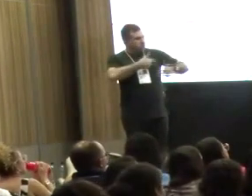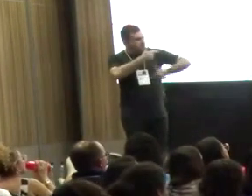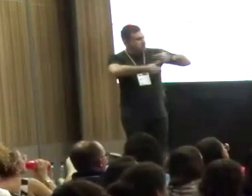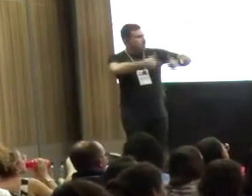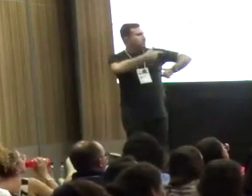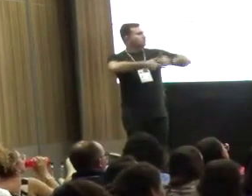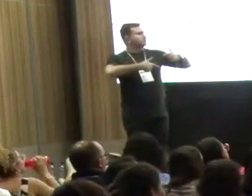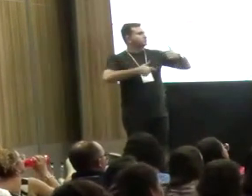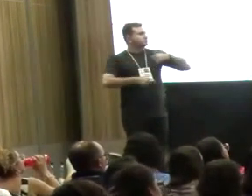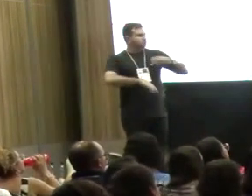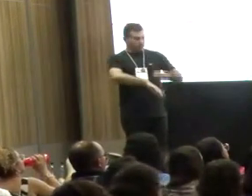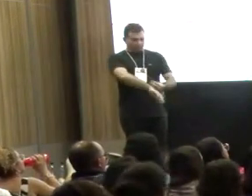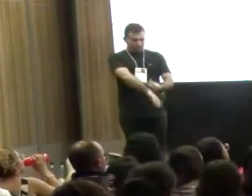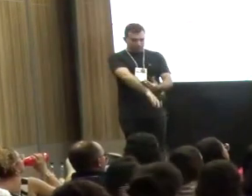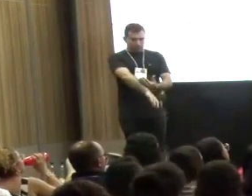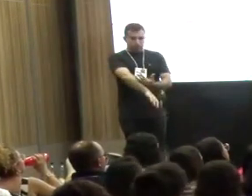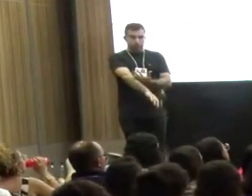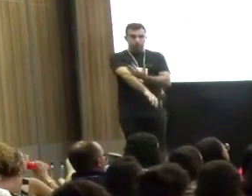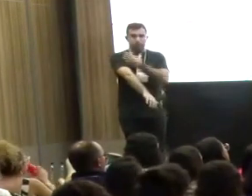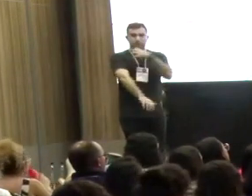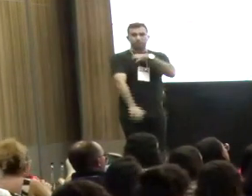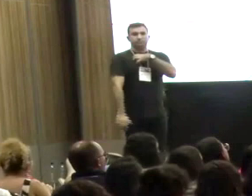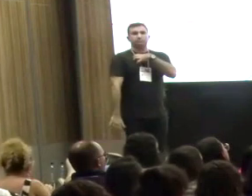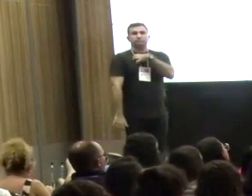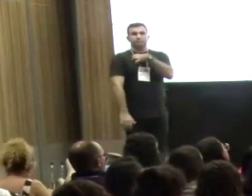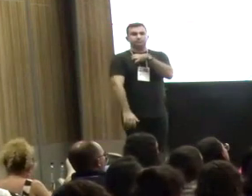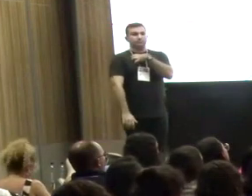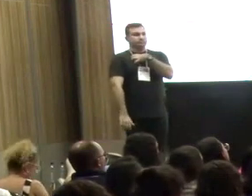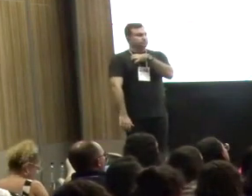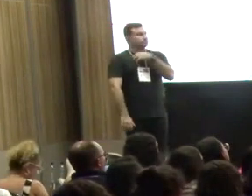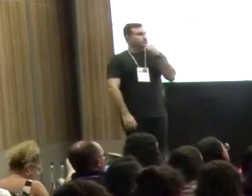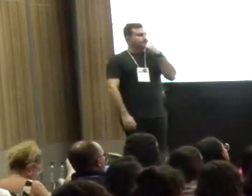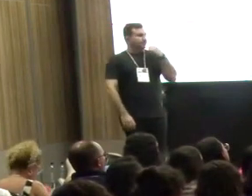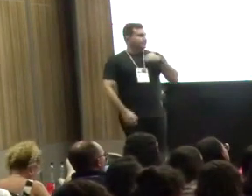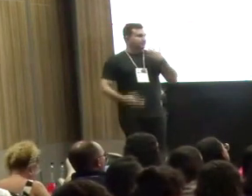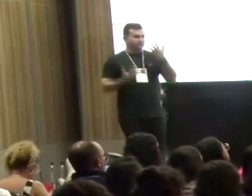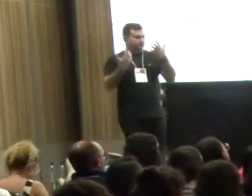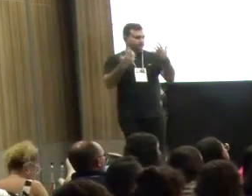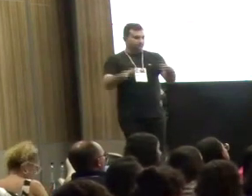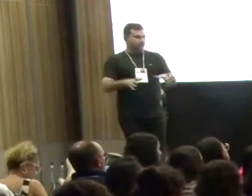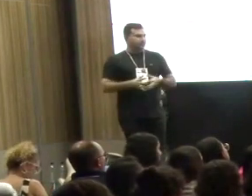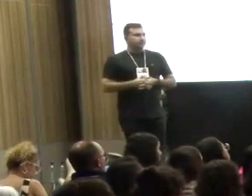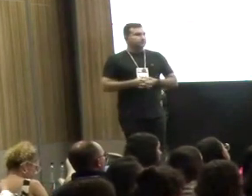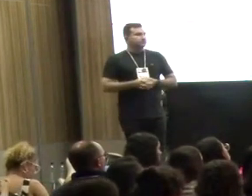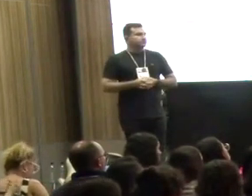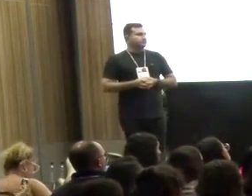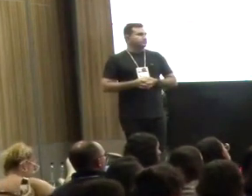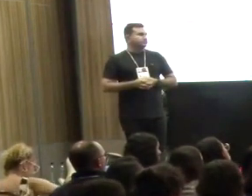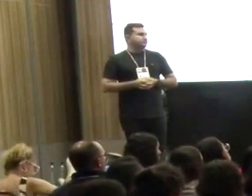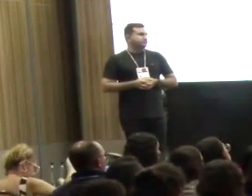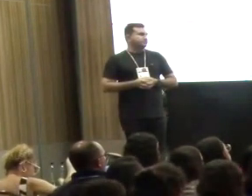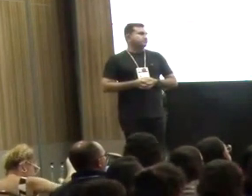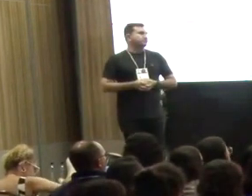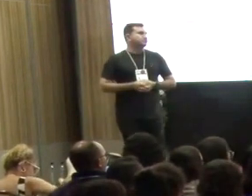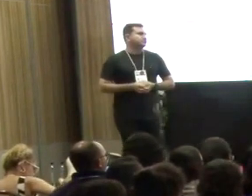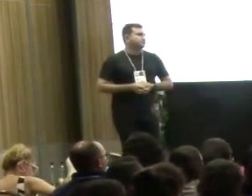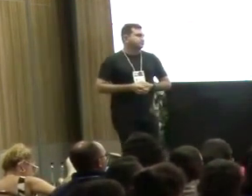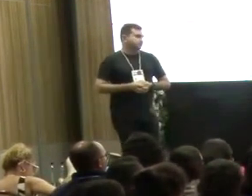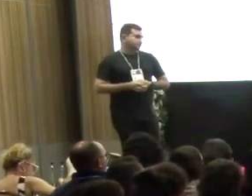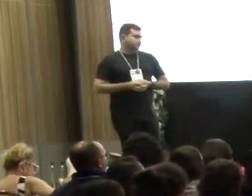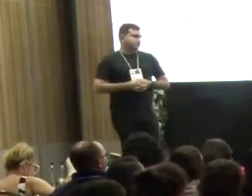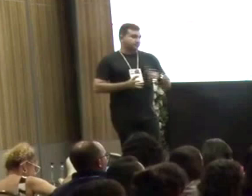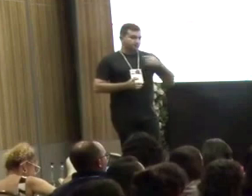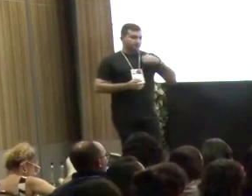me arrepiei todinha. Eu não queria. Eu tinha sido